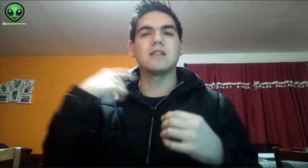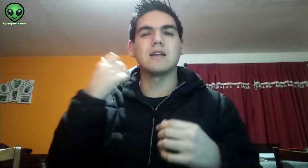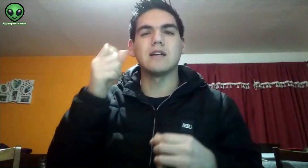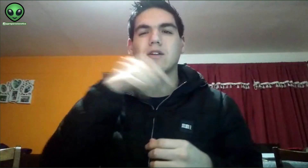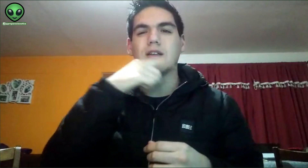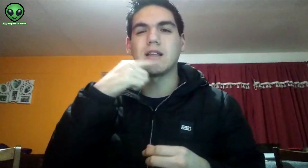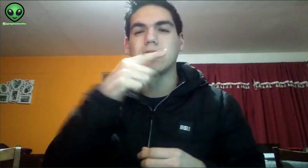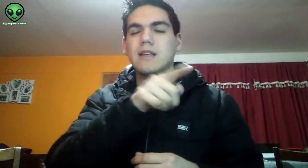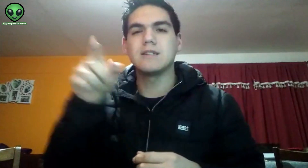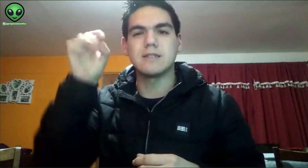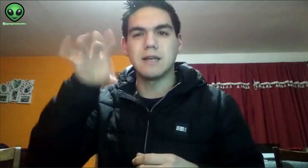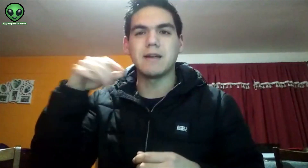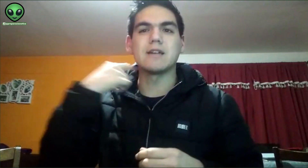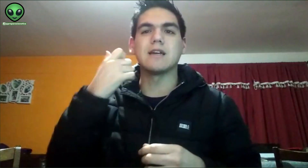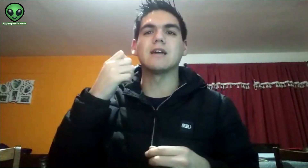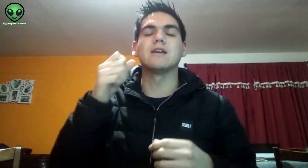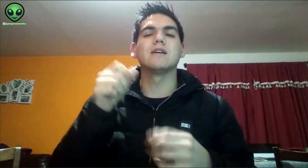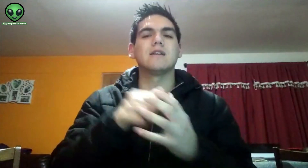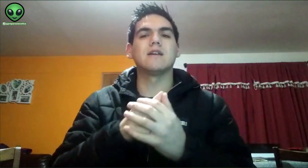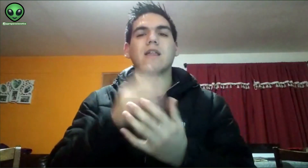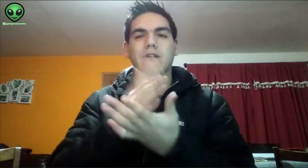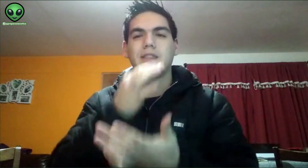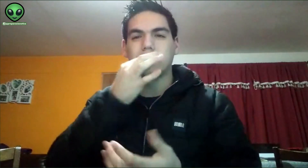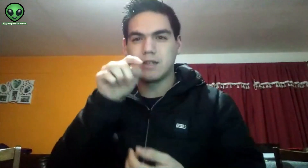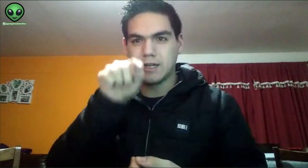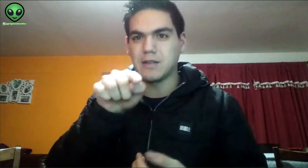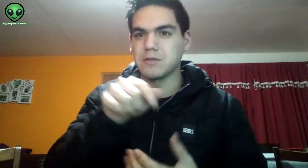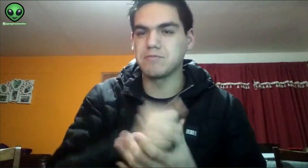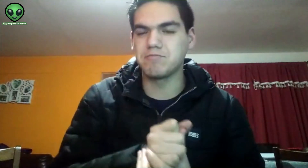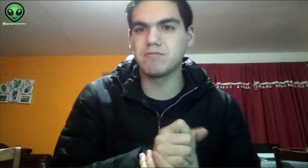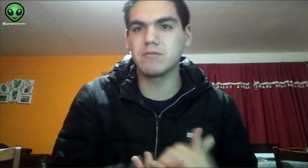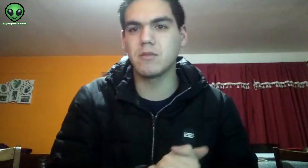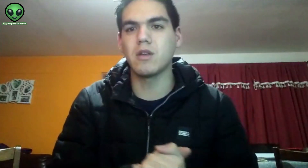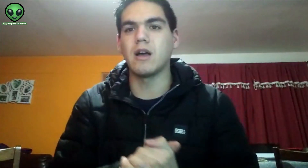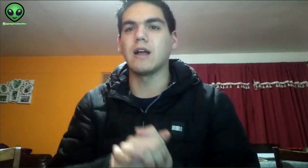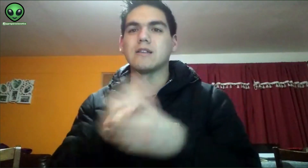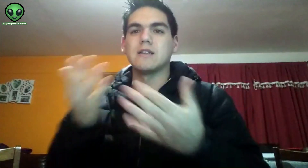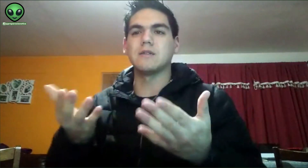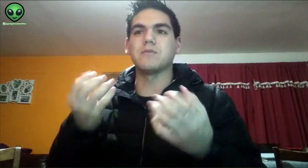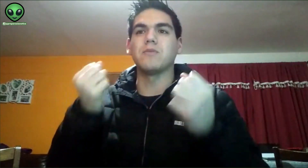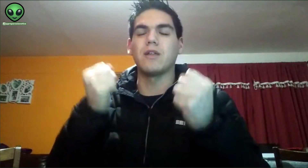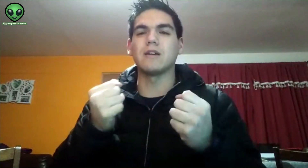importante que los oyentes sepan que deben decir eso. Así pueden